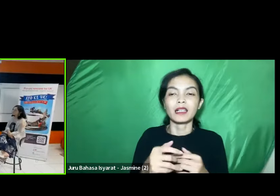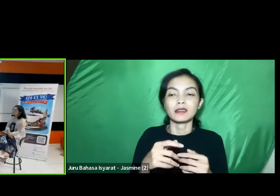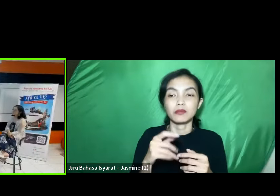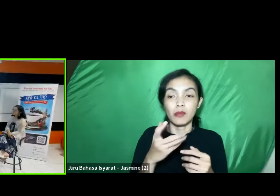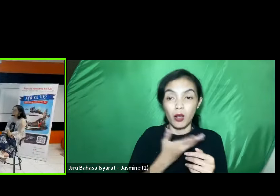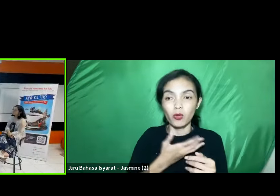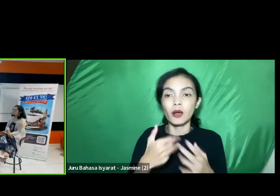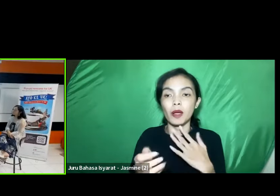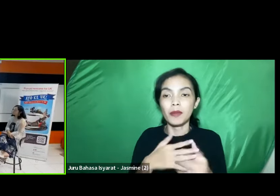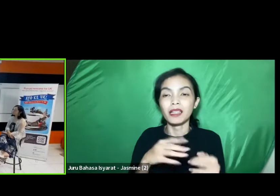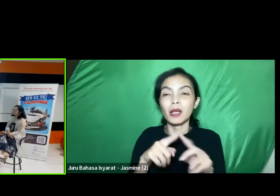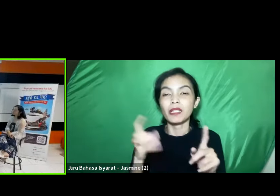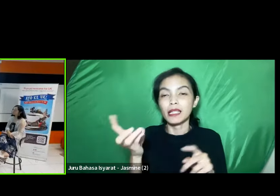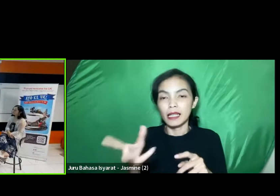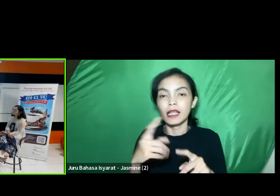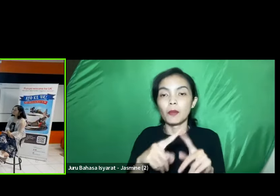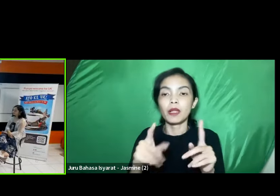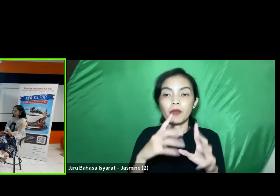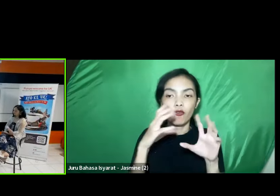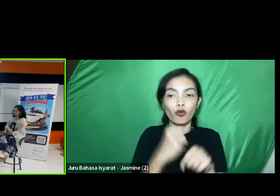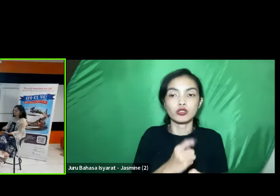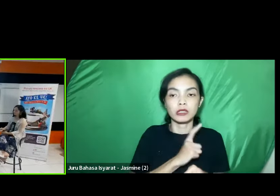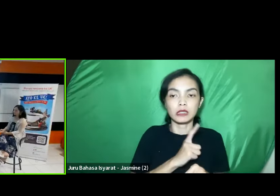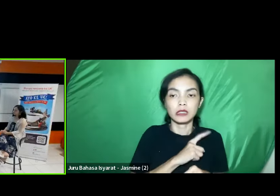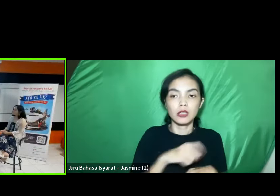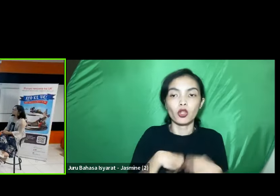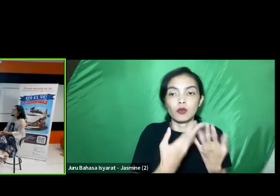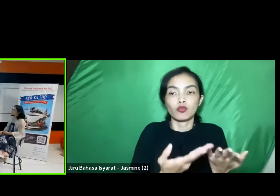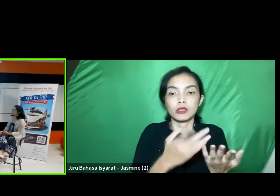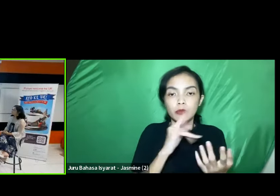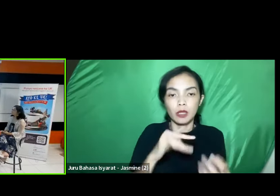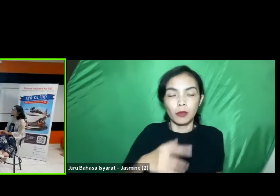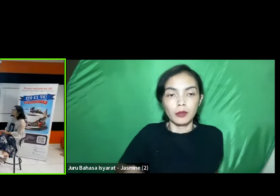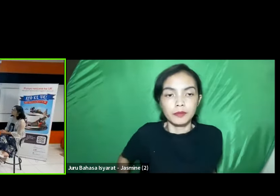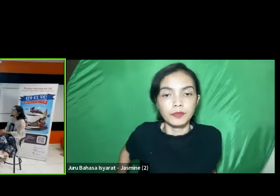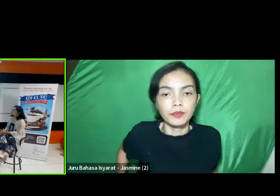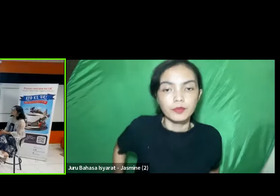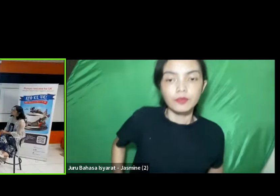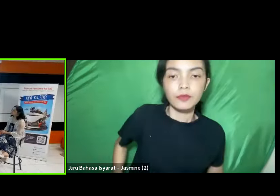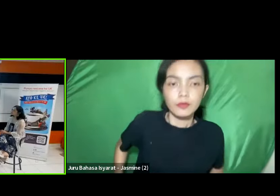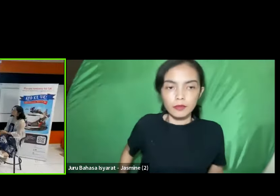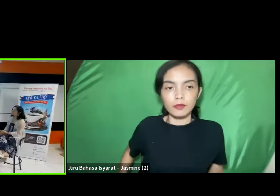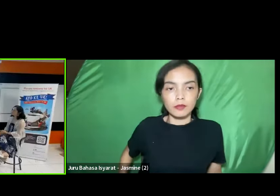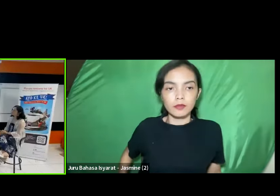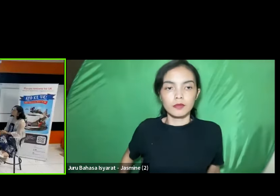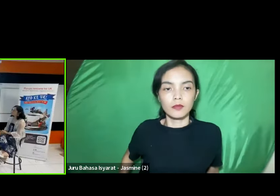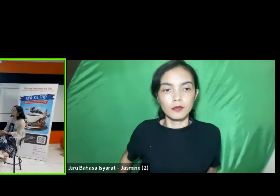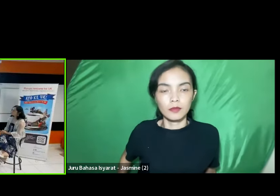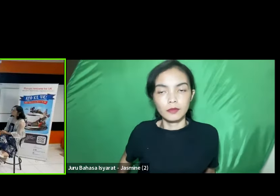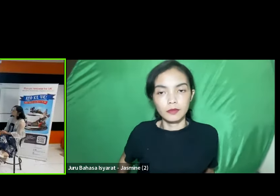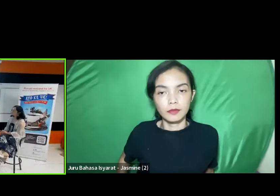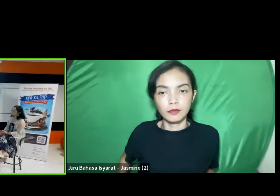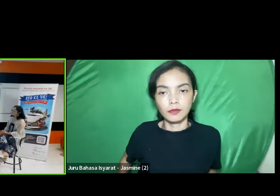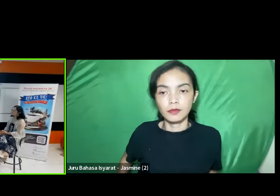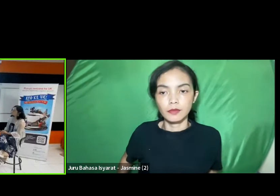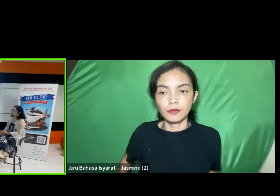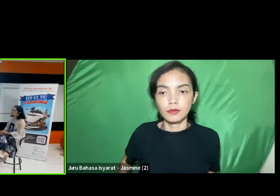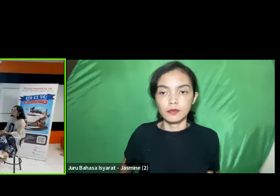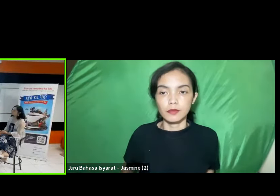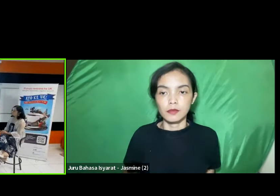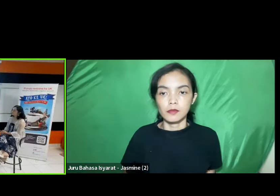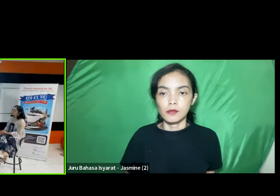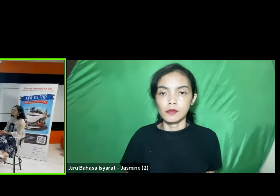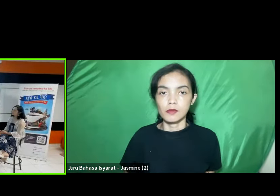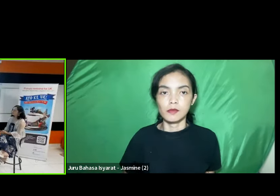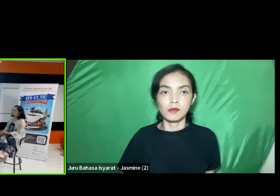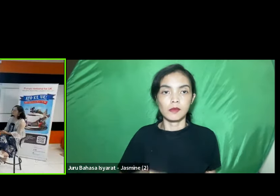contribution e tadi kebetulan sekalian ada yang nanya soal kayak kalau misalkan mau ganti e